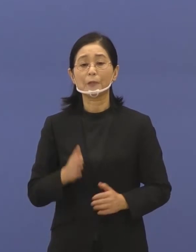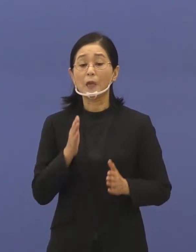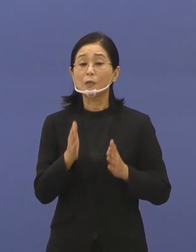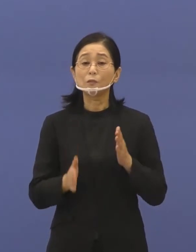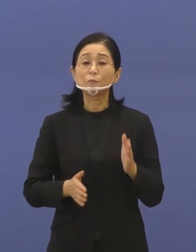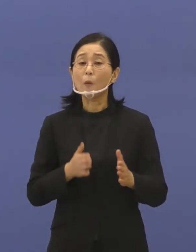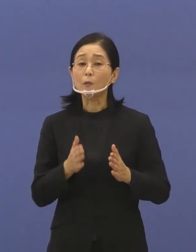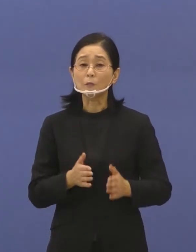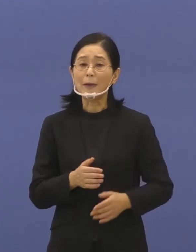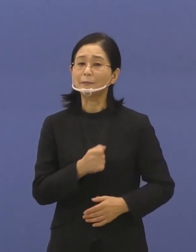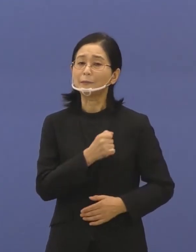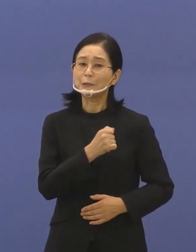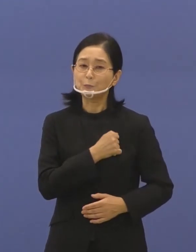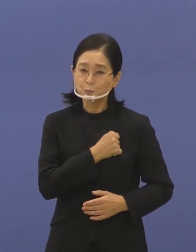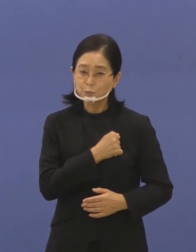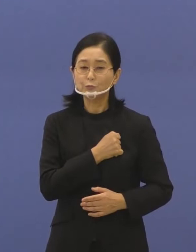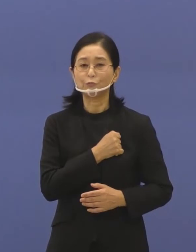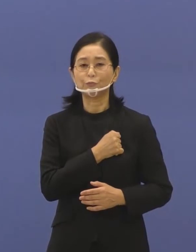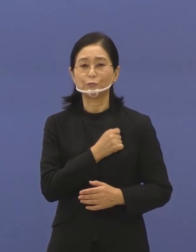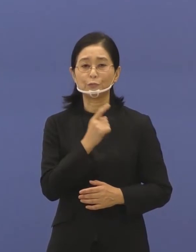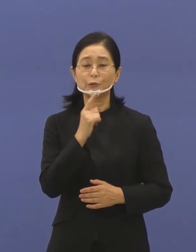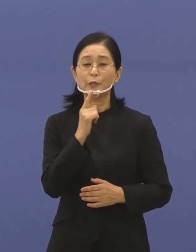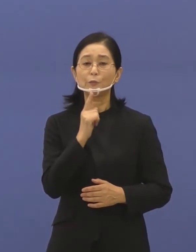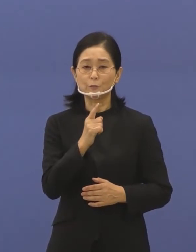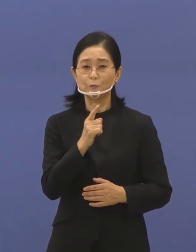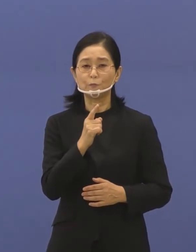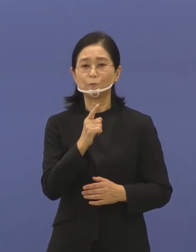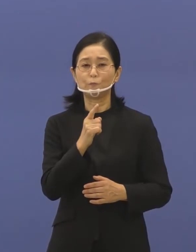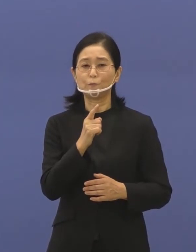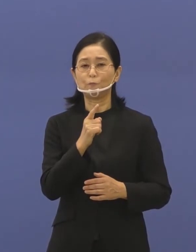マンシップと呼ばれていた